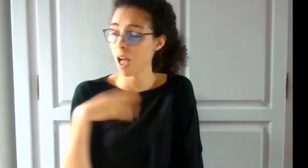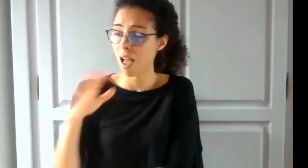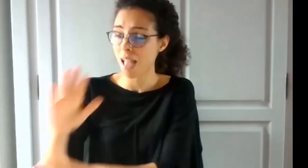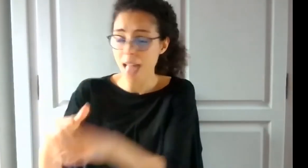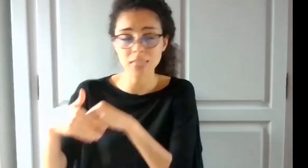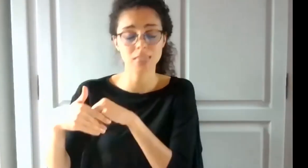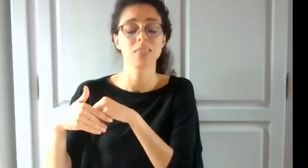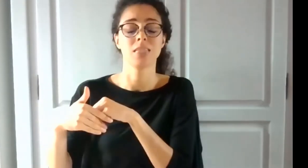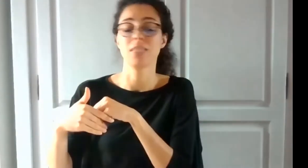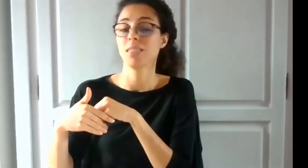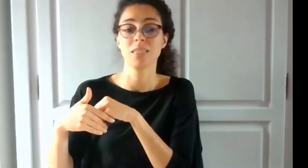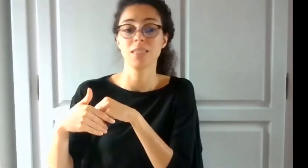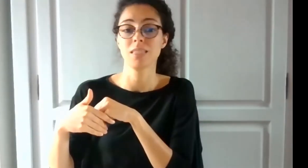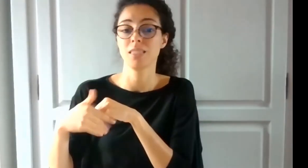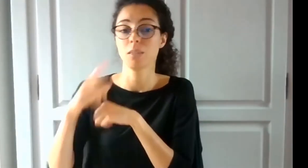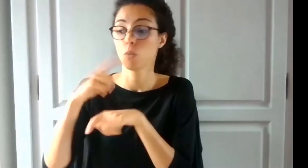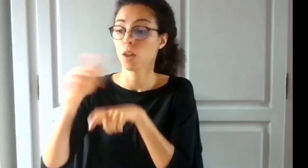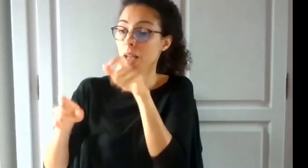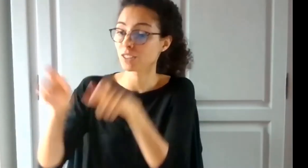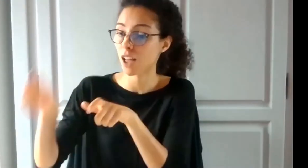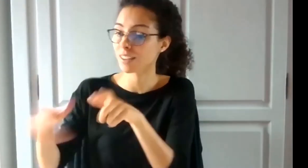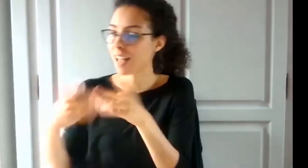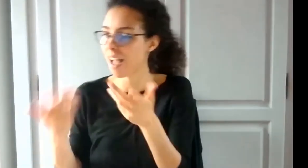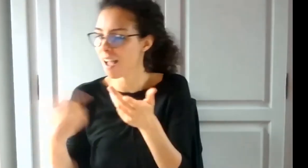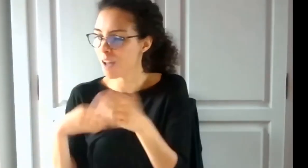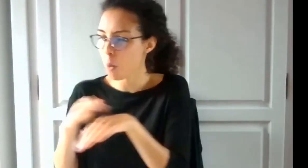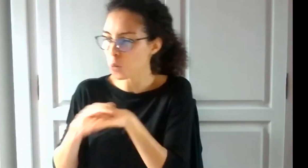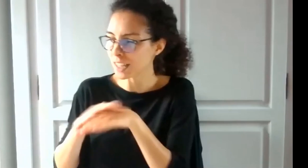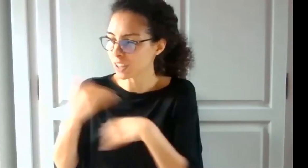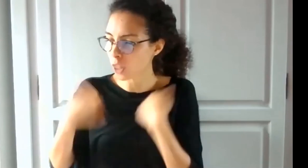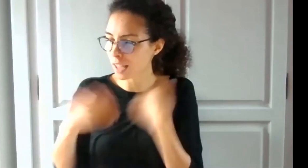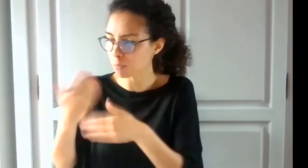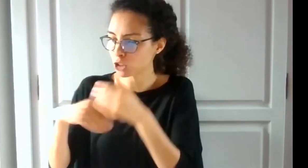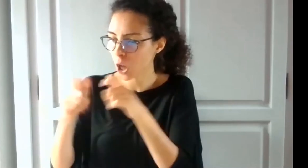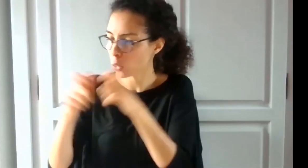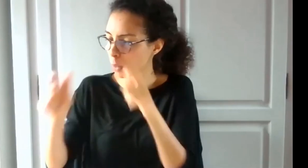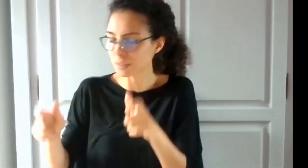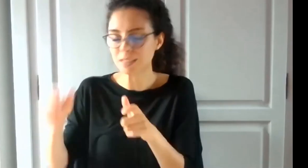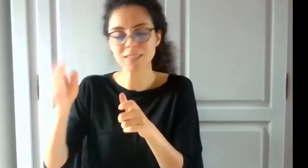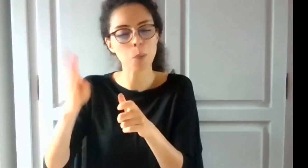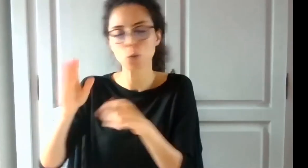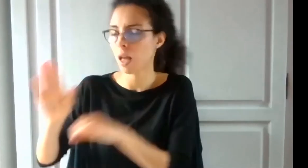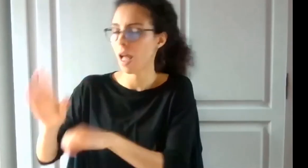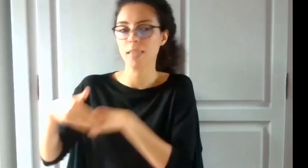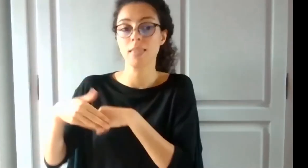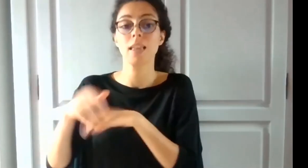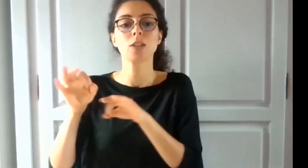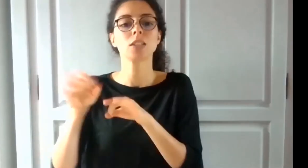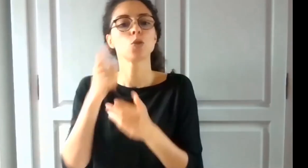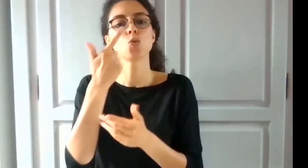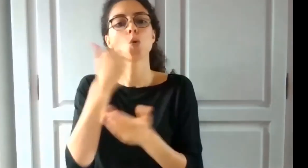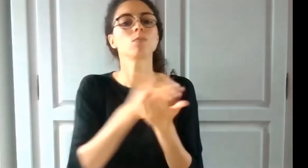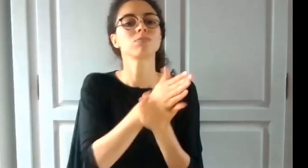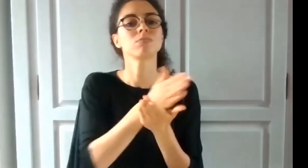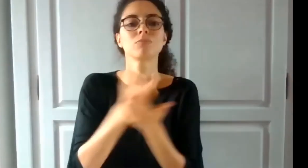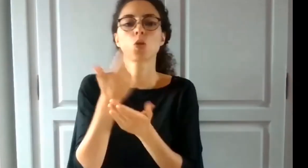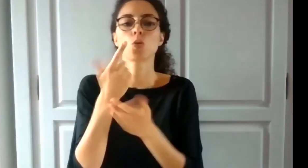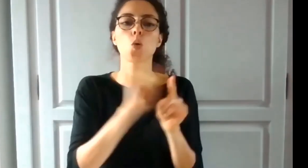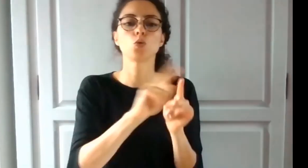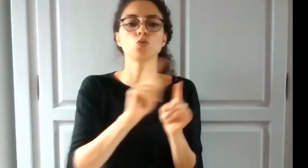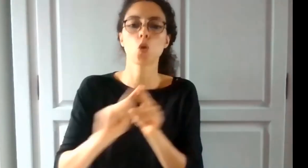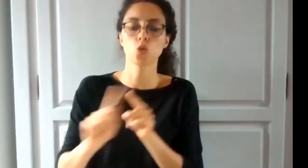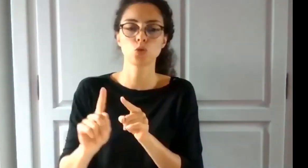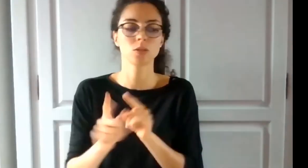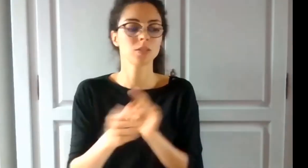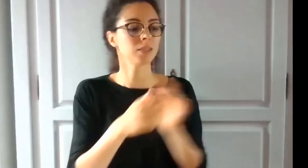acteurs qui font vivre les politiques handicap au sein des entreprises. Et puis, revenir sur deux points. Le rôle de la médecine